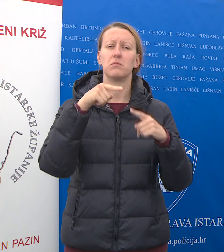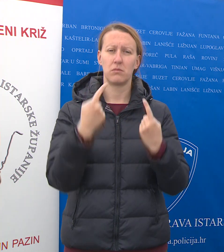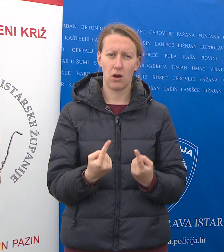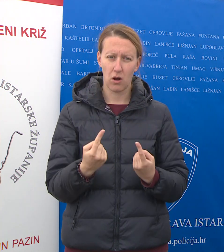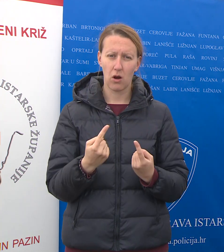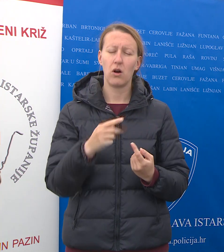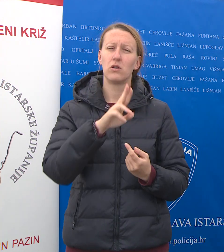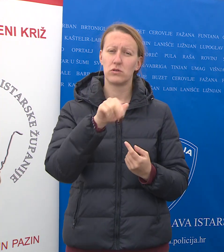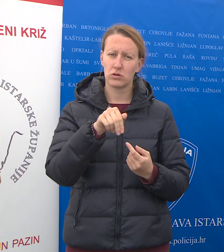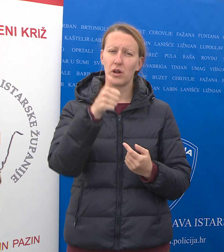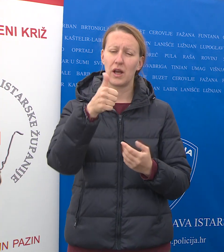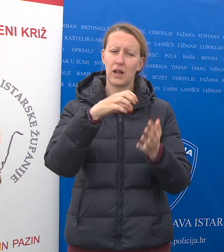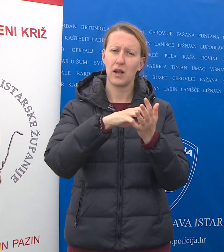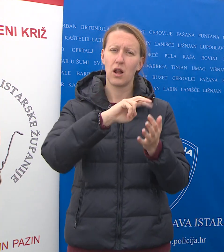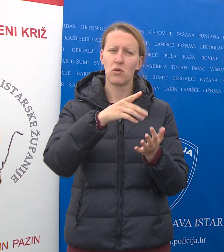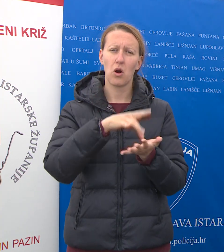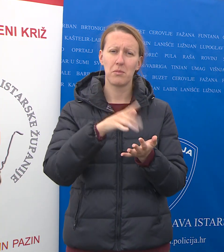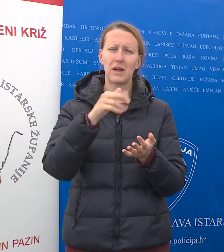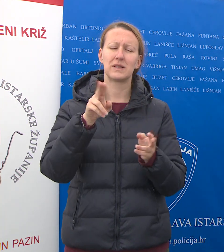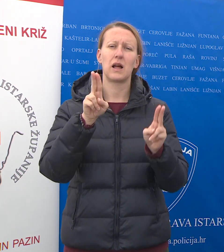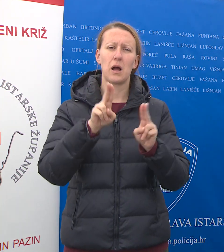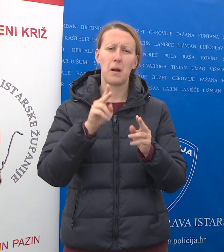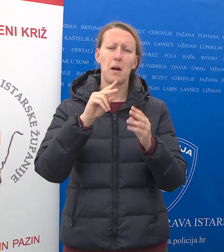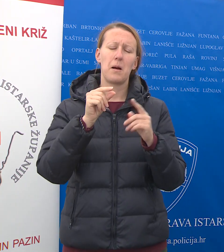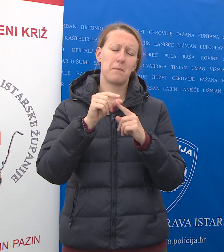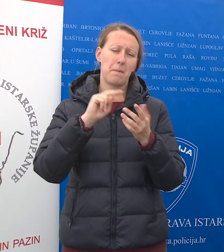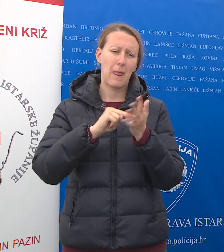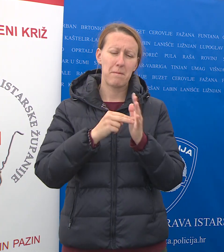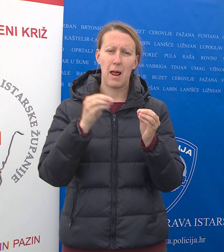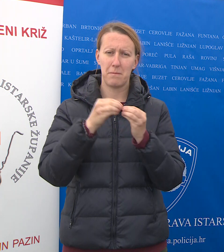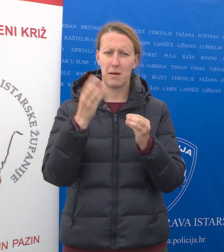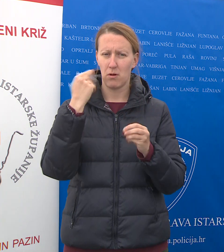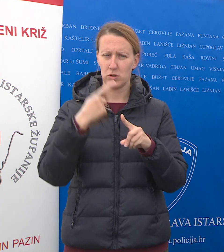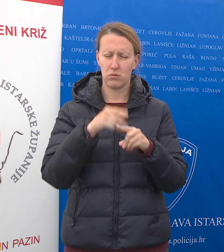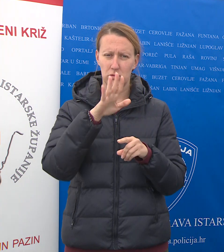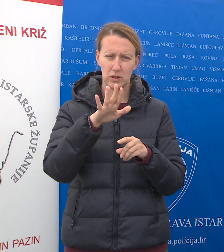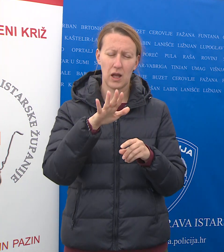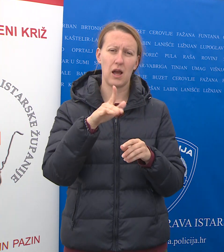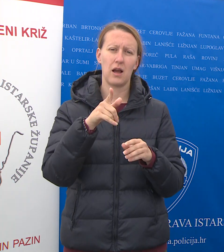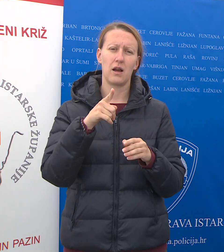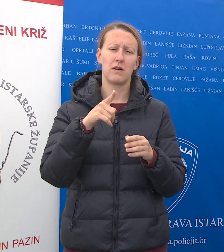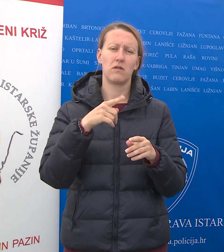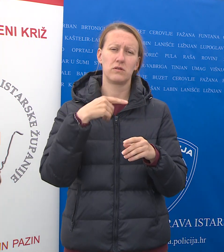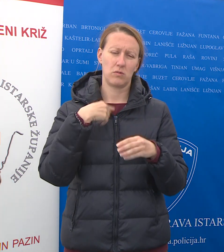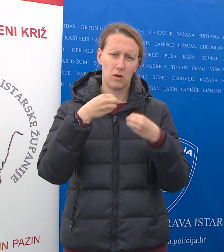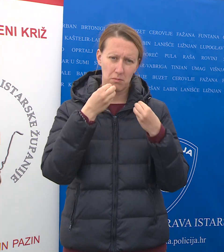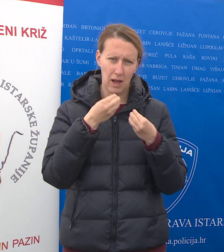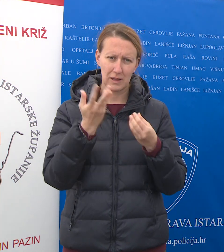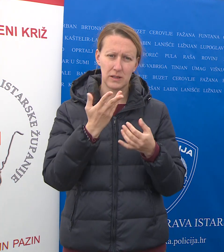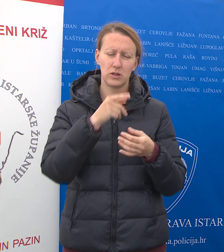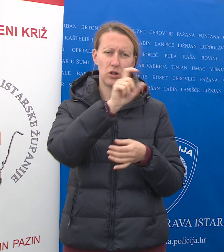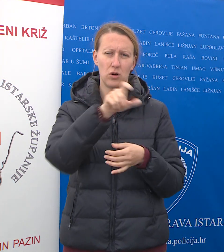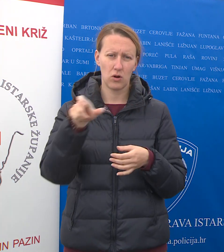postoji alternativna pozicija, takozvana plan B, mislim da smo zadnji put takav termin koristili, gdje